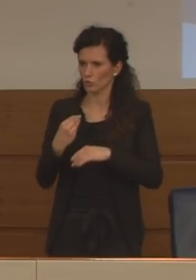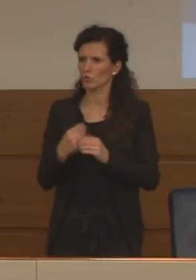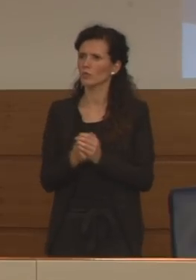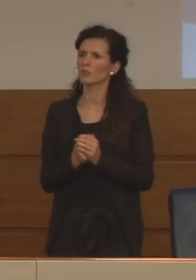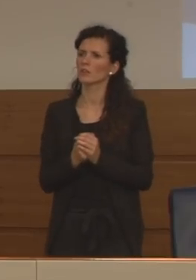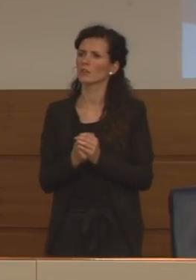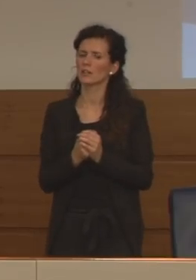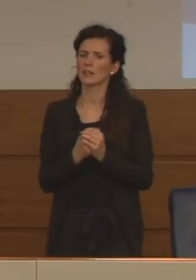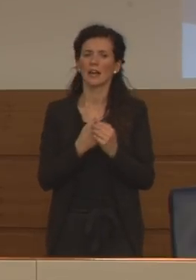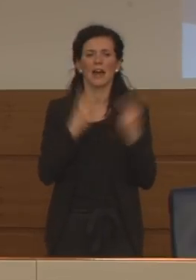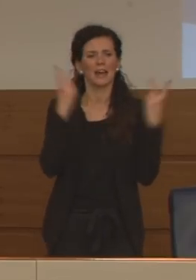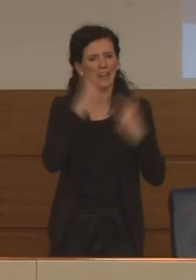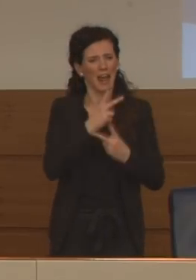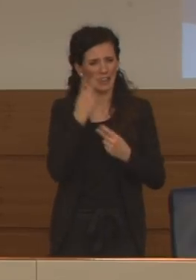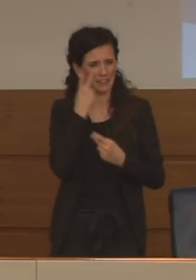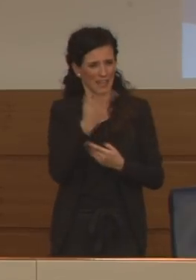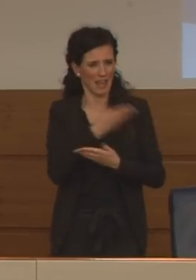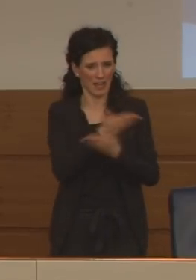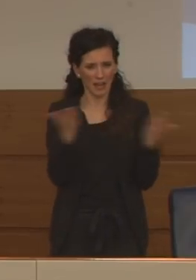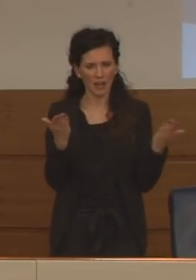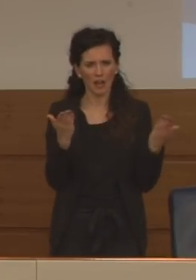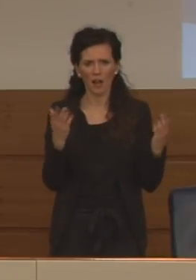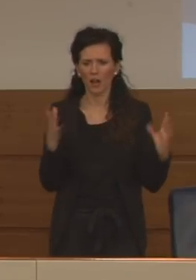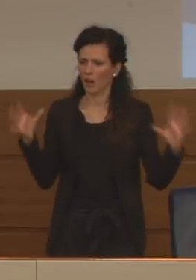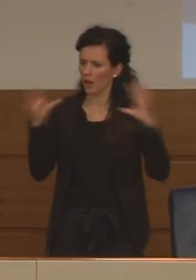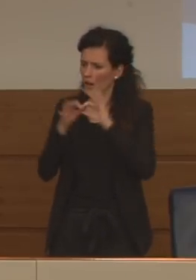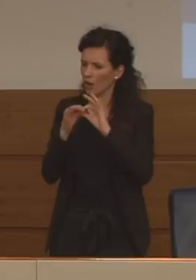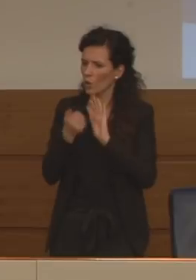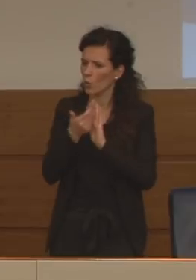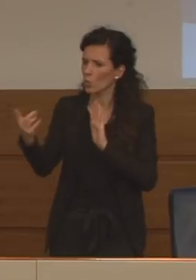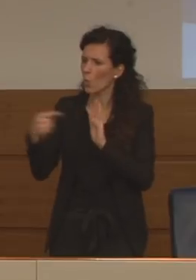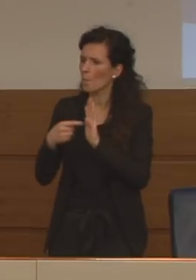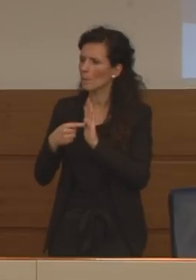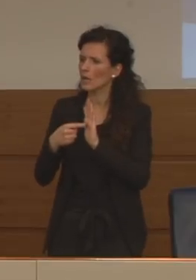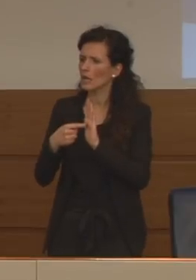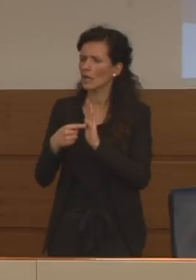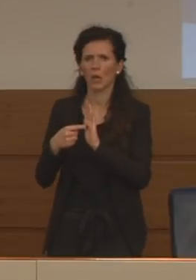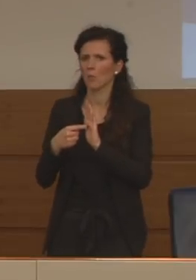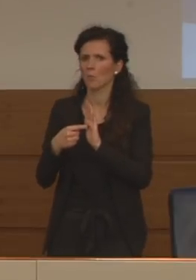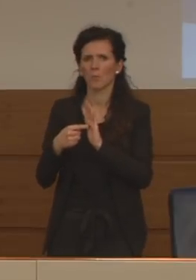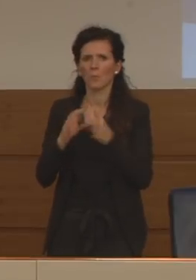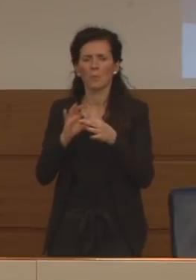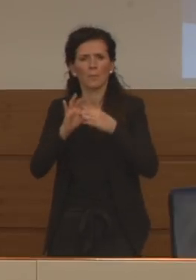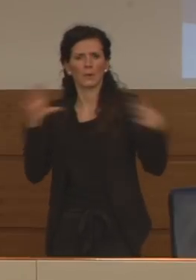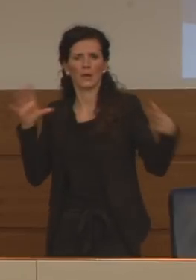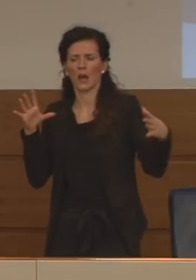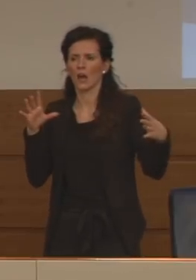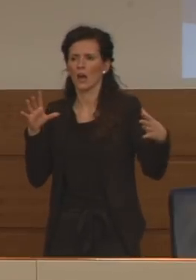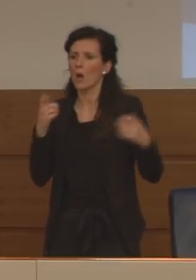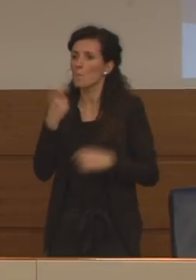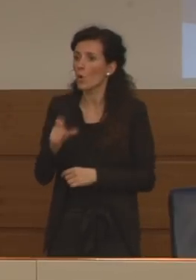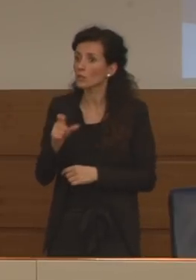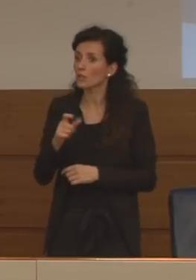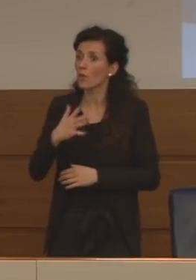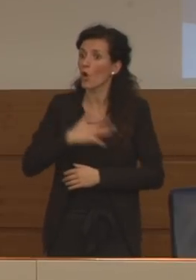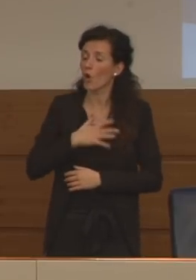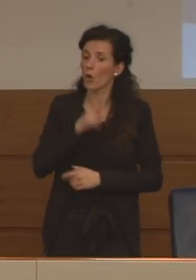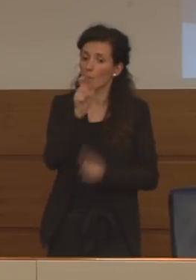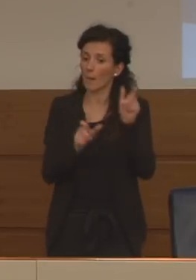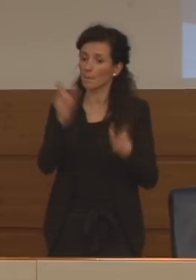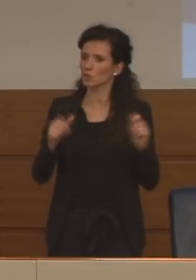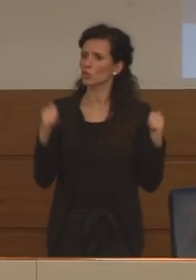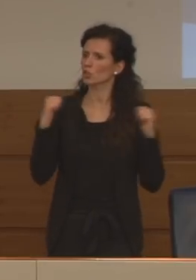non risponda a ciò che viene previsto dai numeri sia soltanto colpa dei cittadini che non obbediscono a quello che